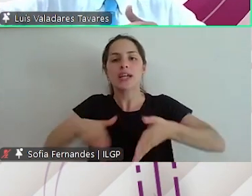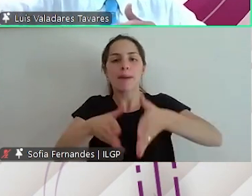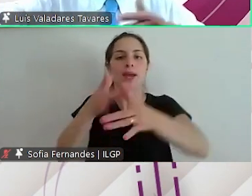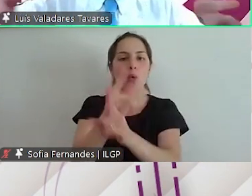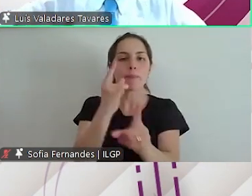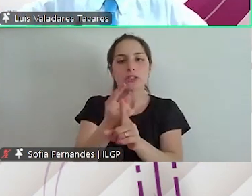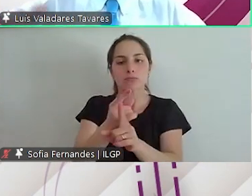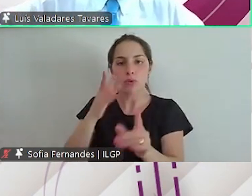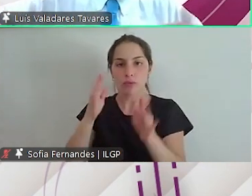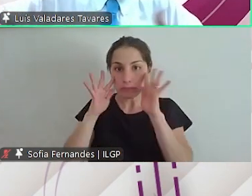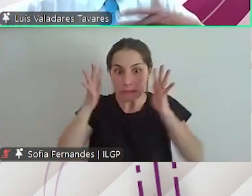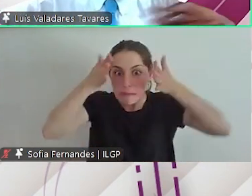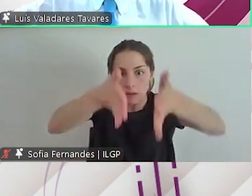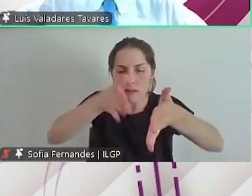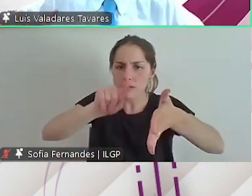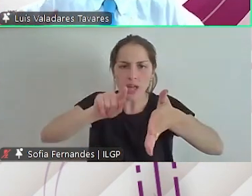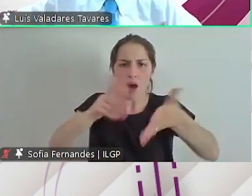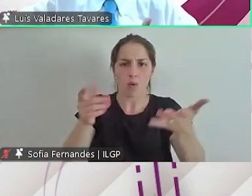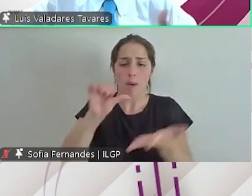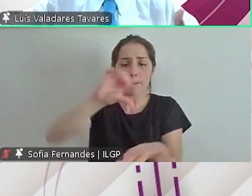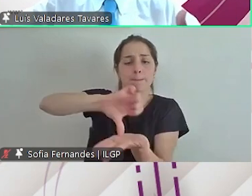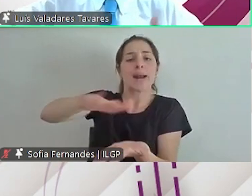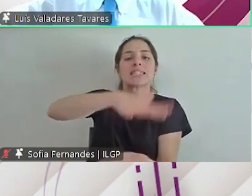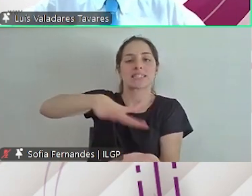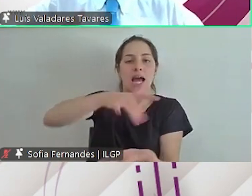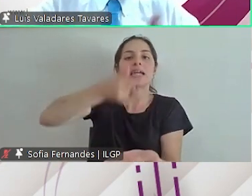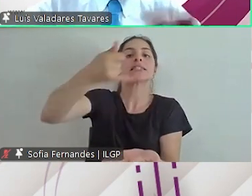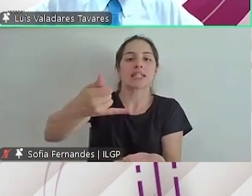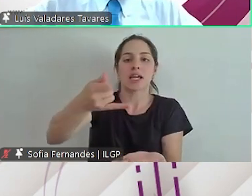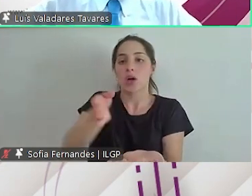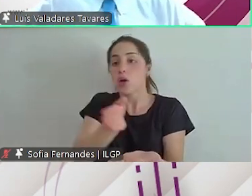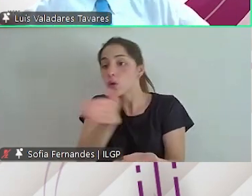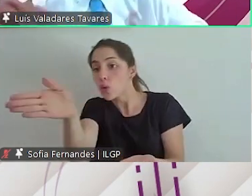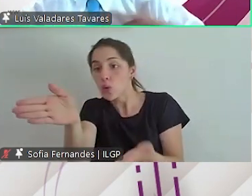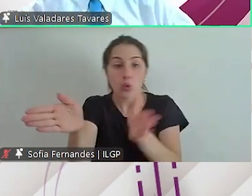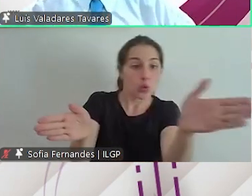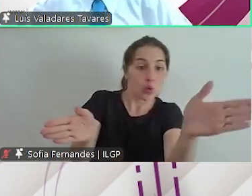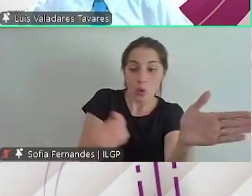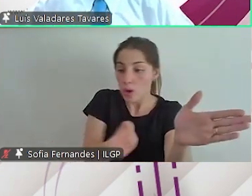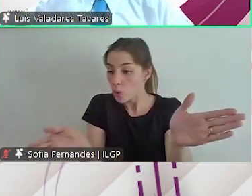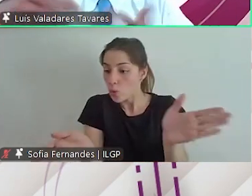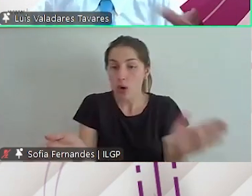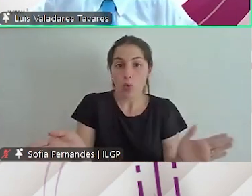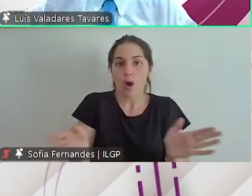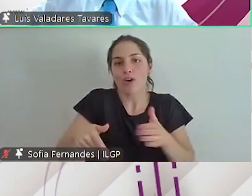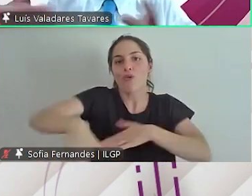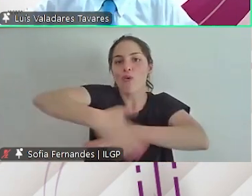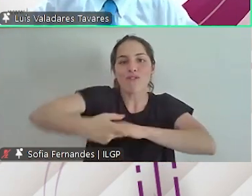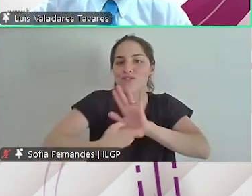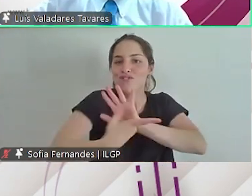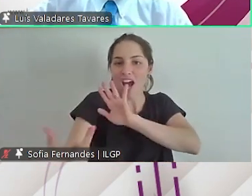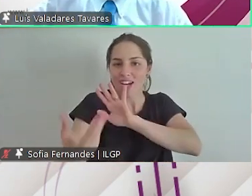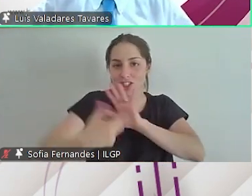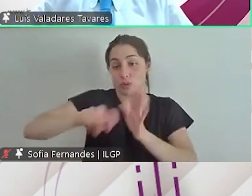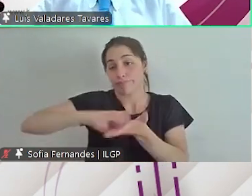da praça, há várias ruas. Há várias estradas. E de vez em quando encontramos-nos, de vez em quando afastamos-nos. Mas a vida é assim, é normal que